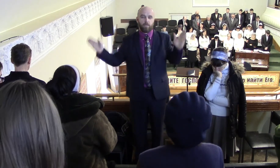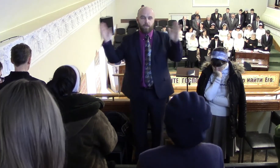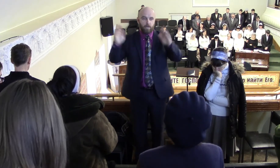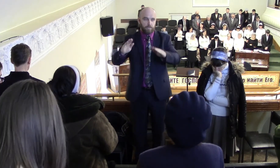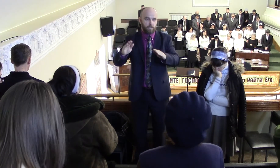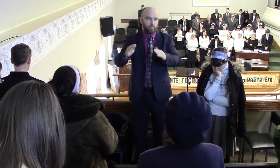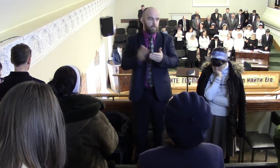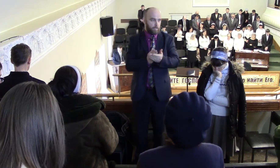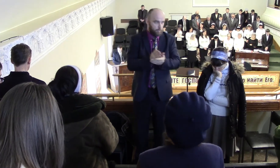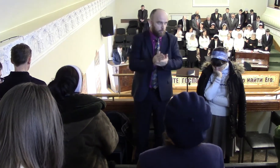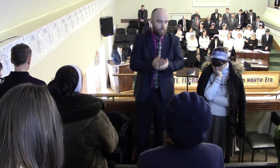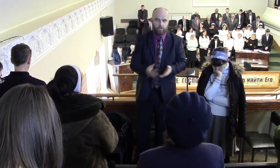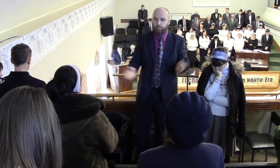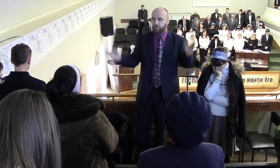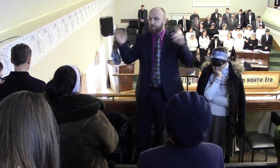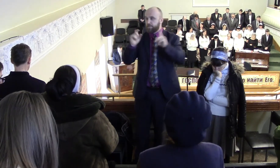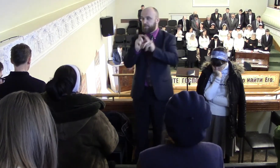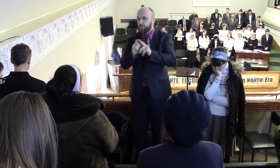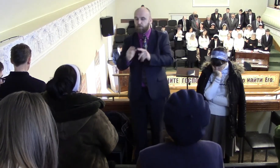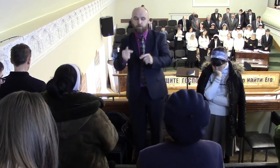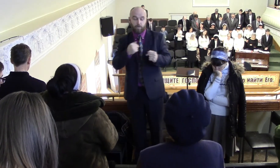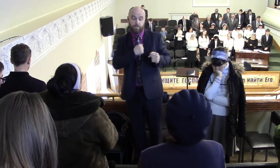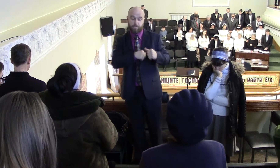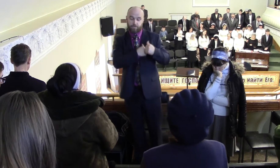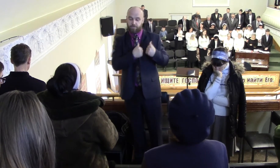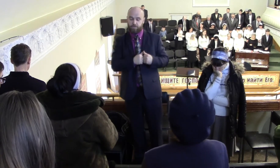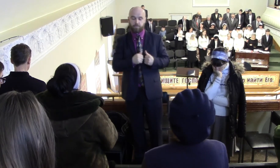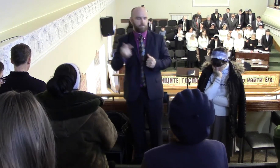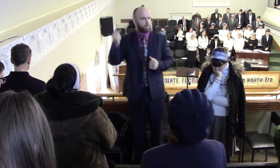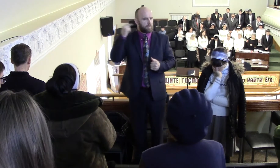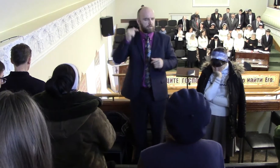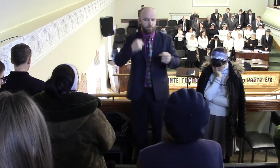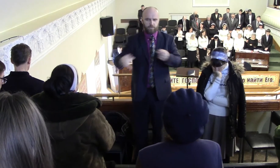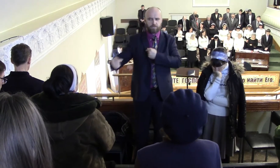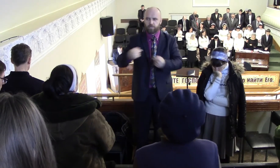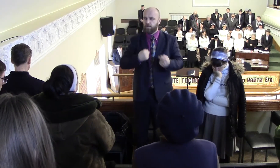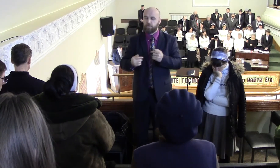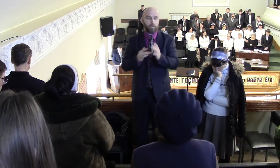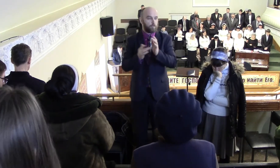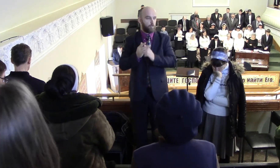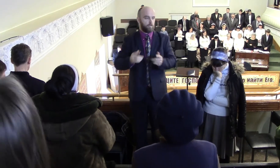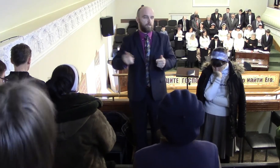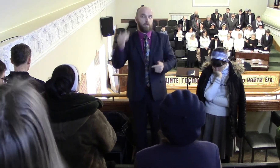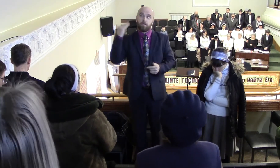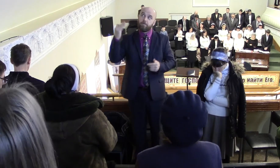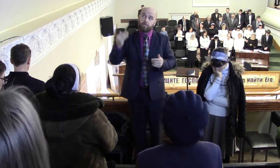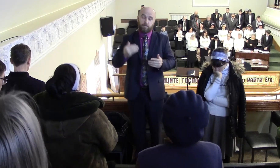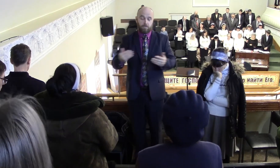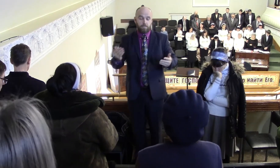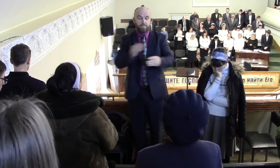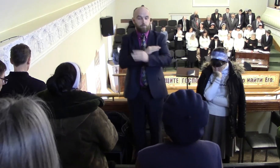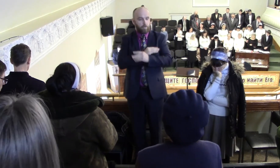этом служении. И то, о чем мы будем слышать, о страданиях Иисуса Христа, Его смерти, то, что мы